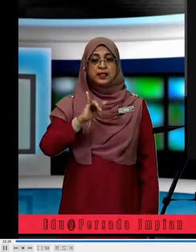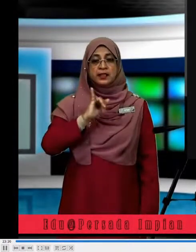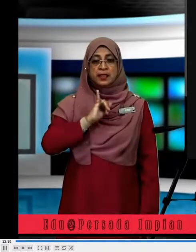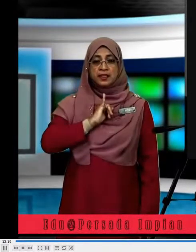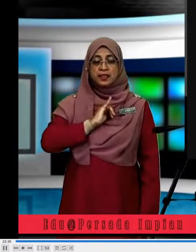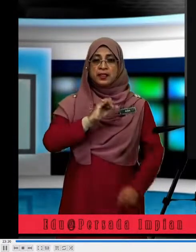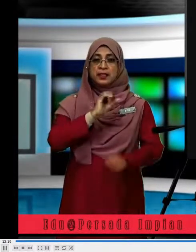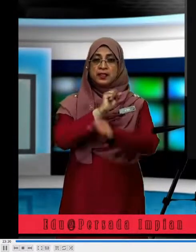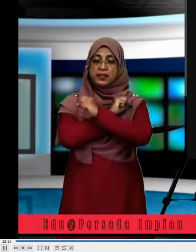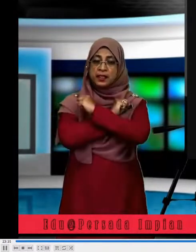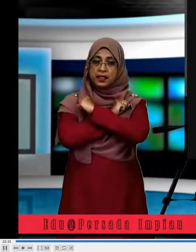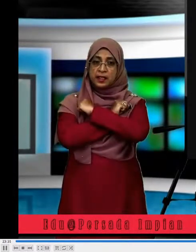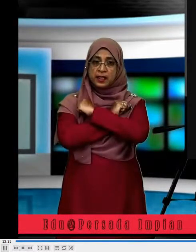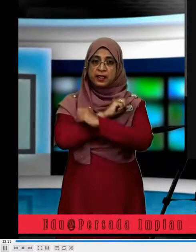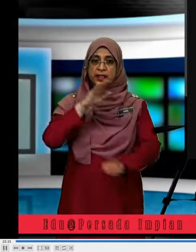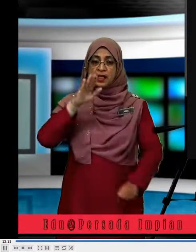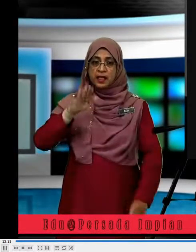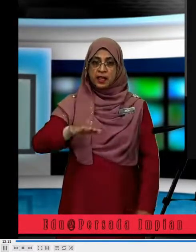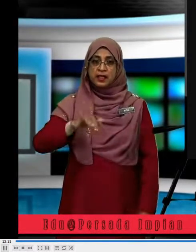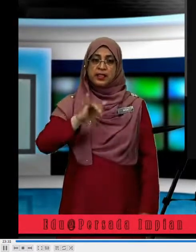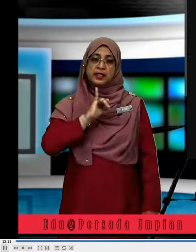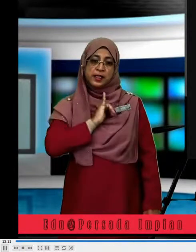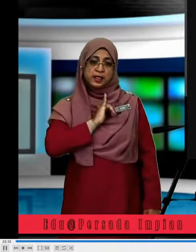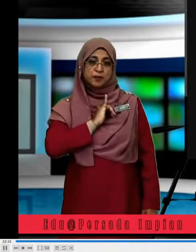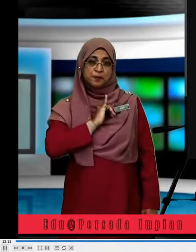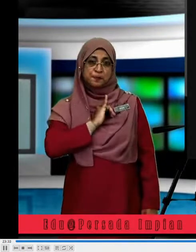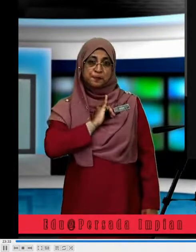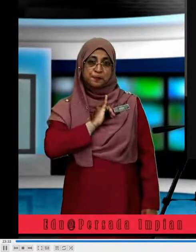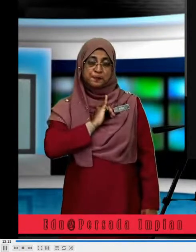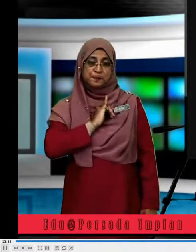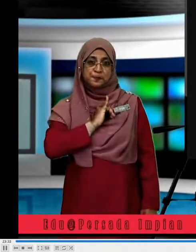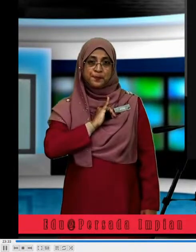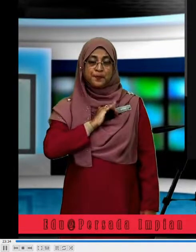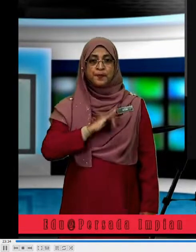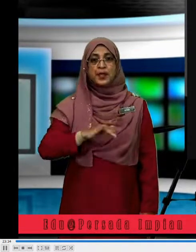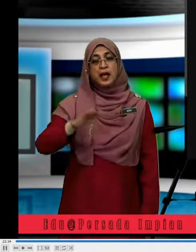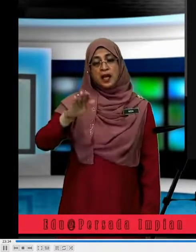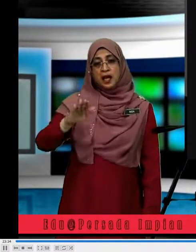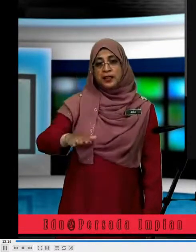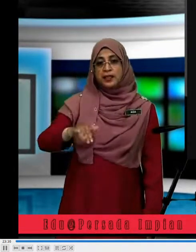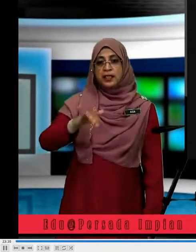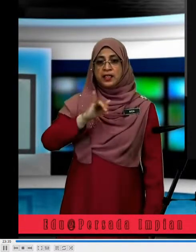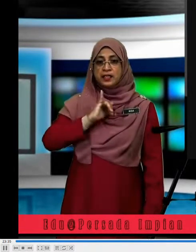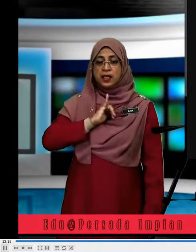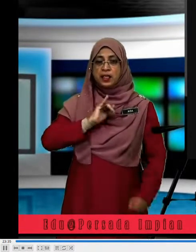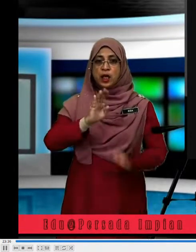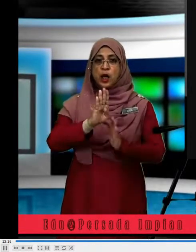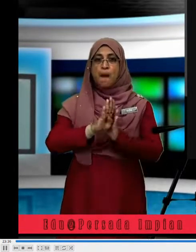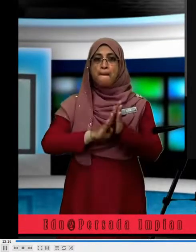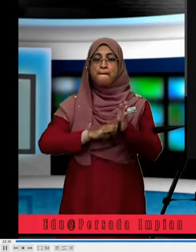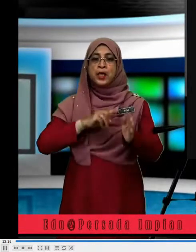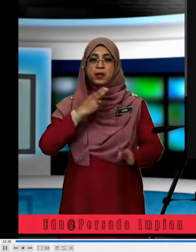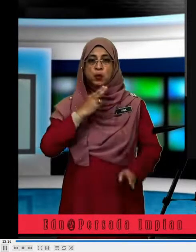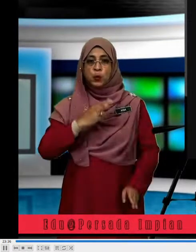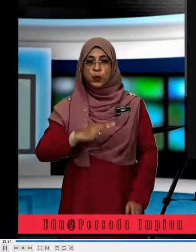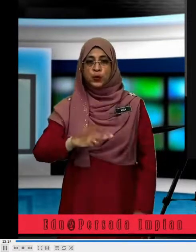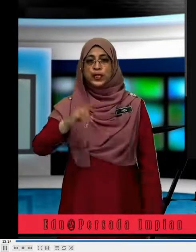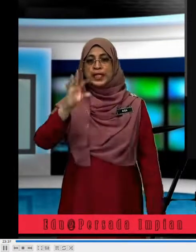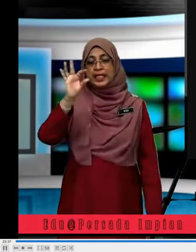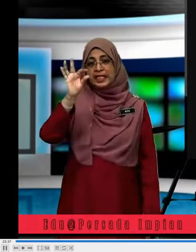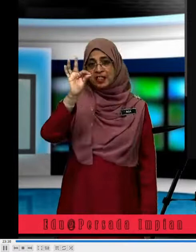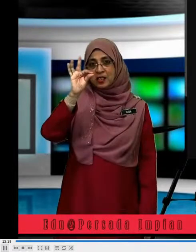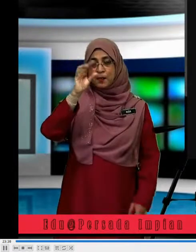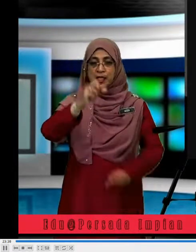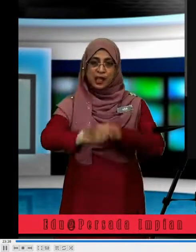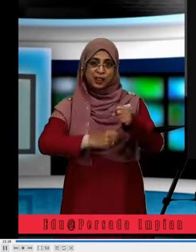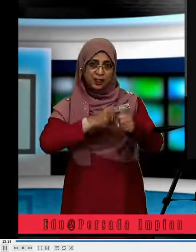Hai Keh Saya sayang adik saya Hai Adik saya berumur